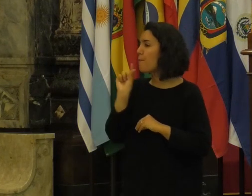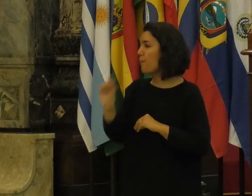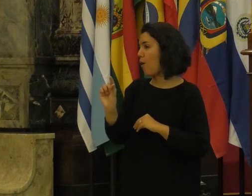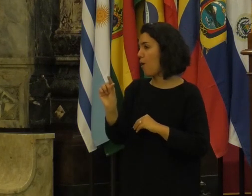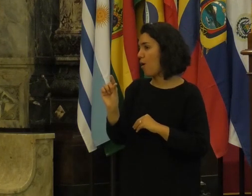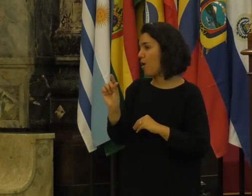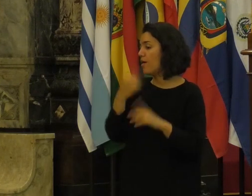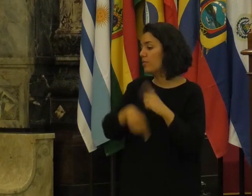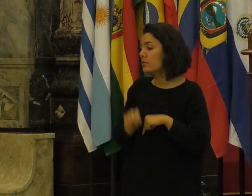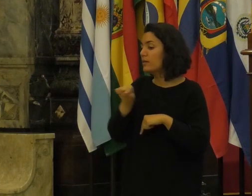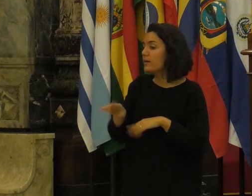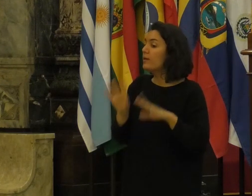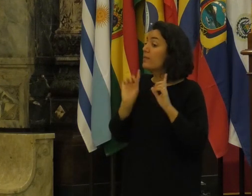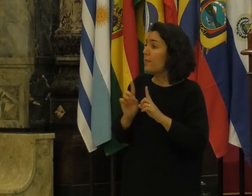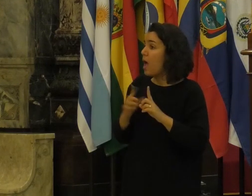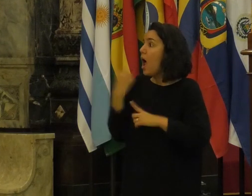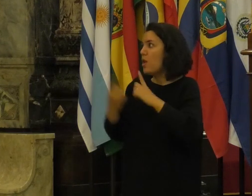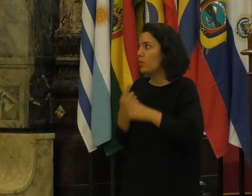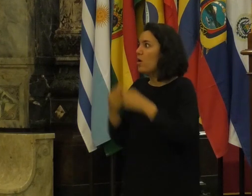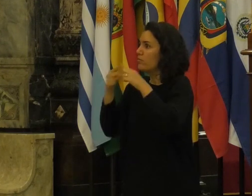Aunque también ha habido excepciones, señala,